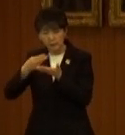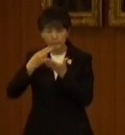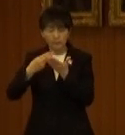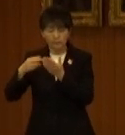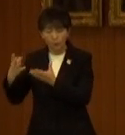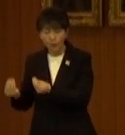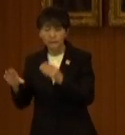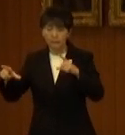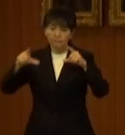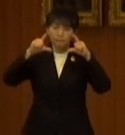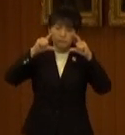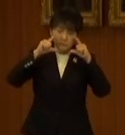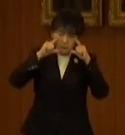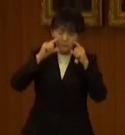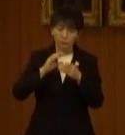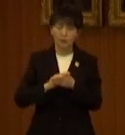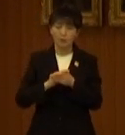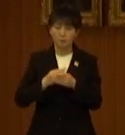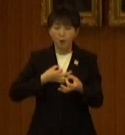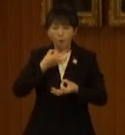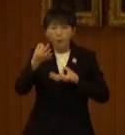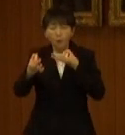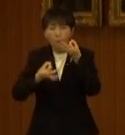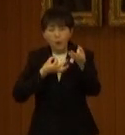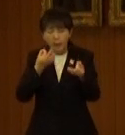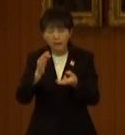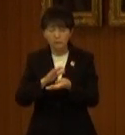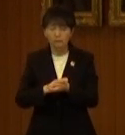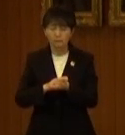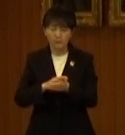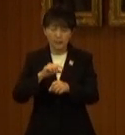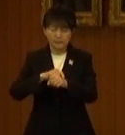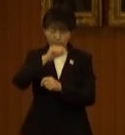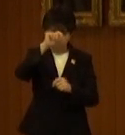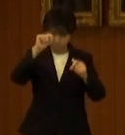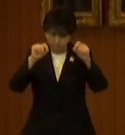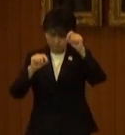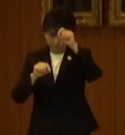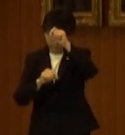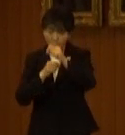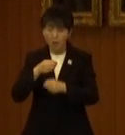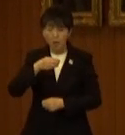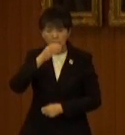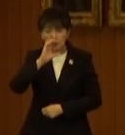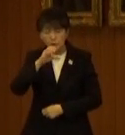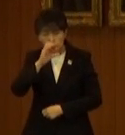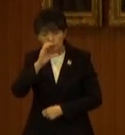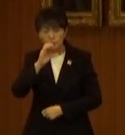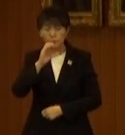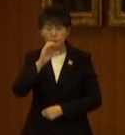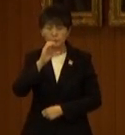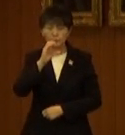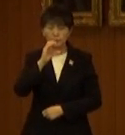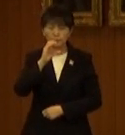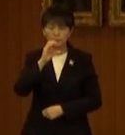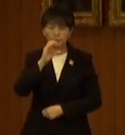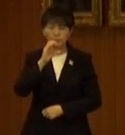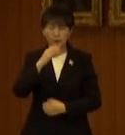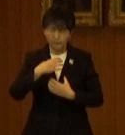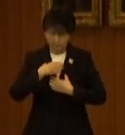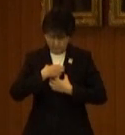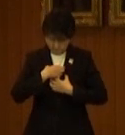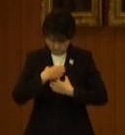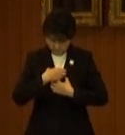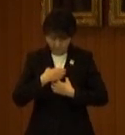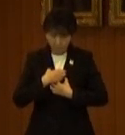ますし、大声を出す、あるいは長時間に及ぶ飲酒、こういったリスクの高い